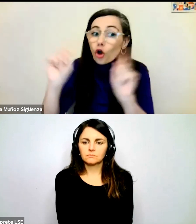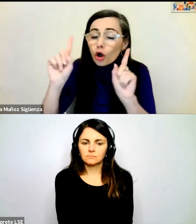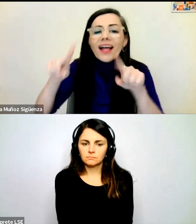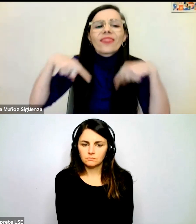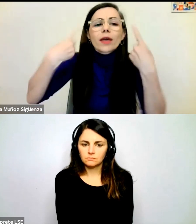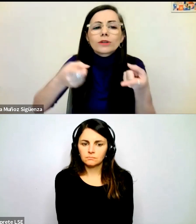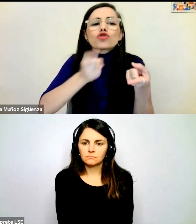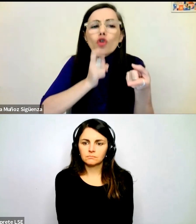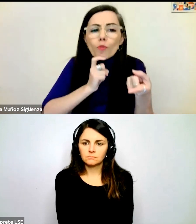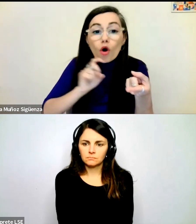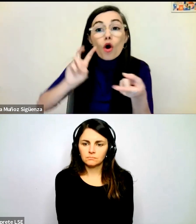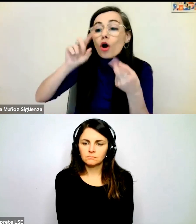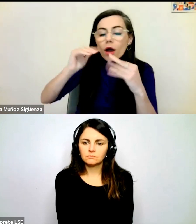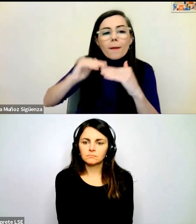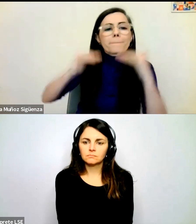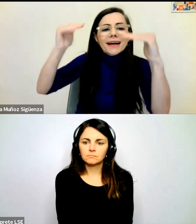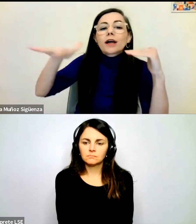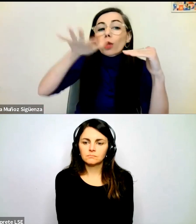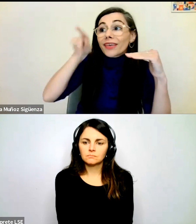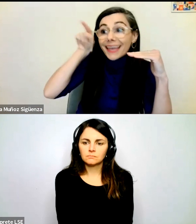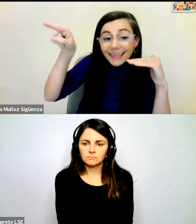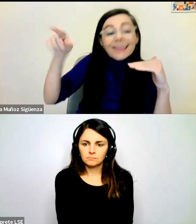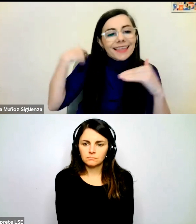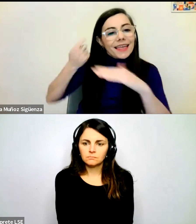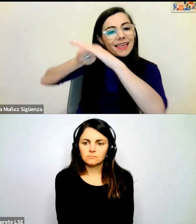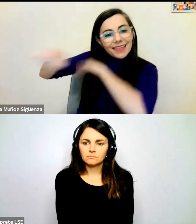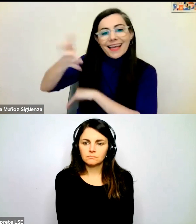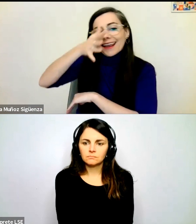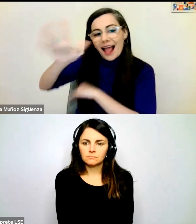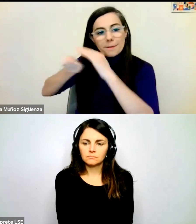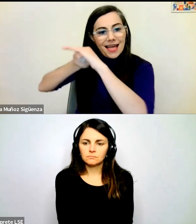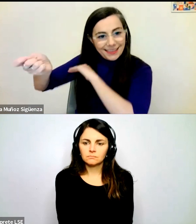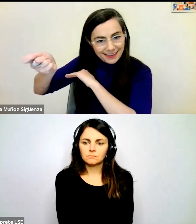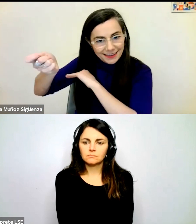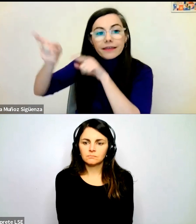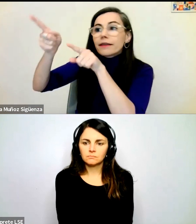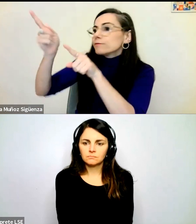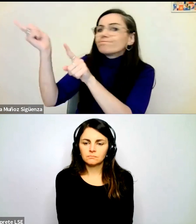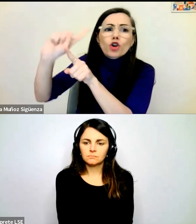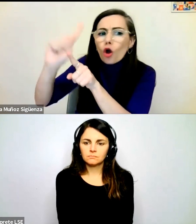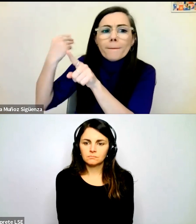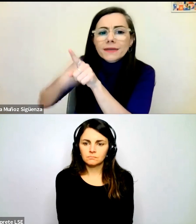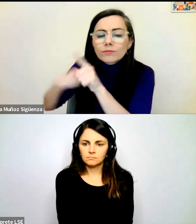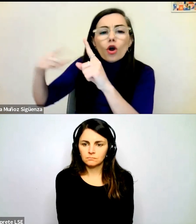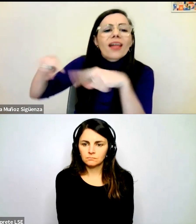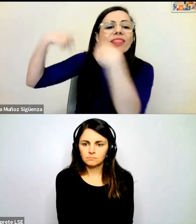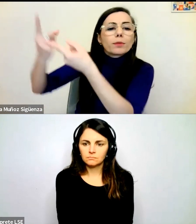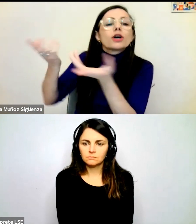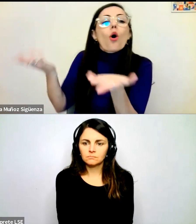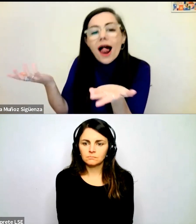en el centro educativo. De ahí, ¿no? ¿A dónde tengo que seguir? ¿Cuál es el siguiente escalafón? Pues tengo que